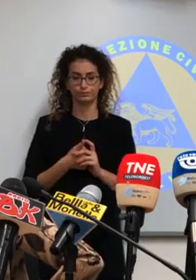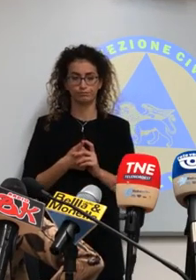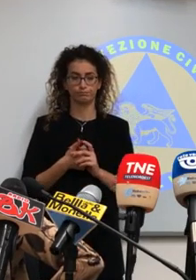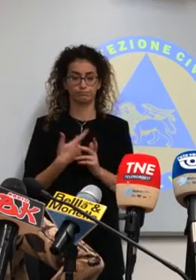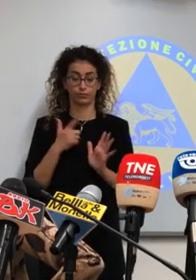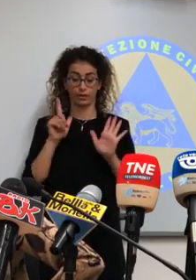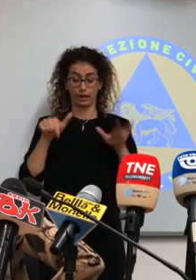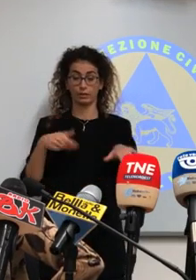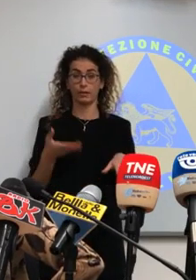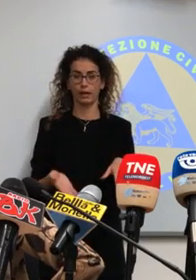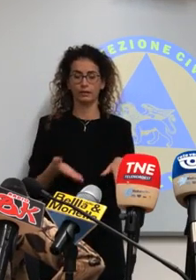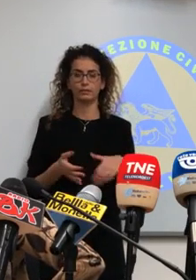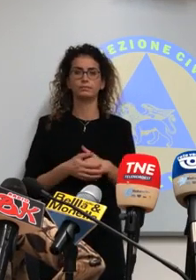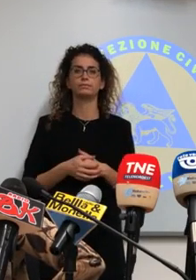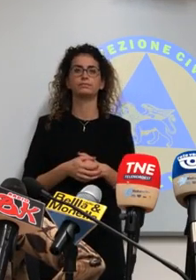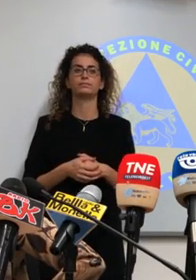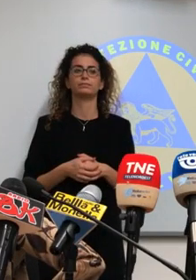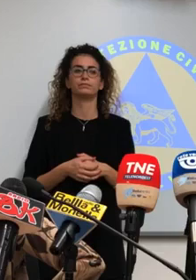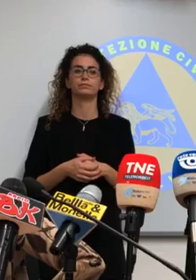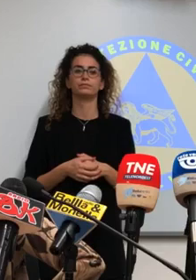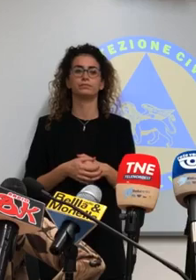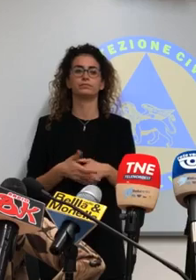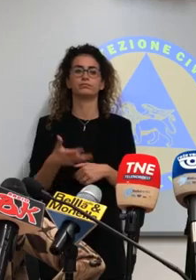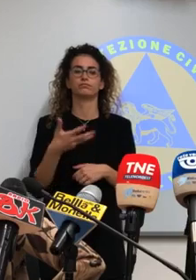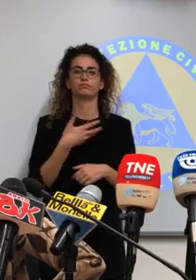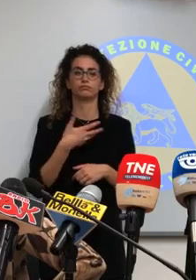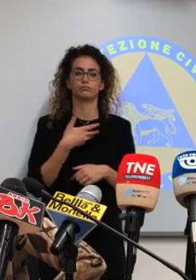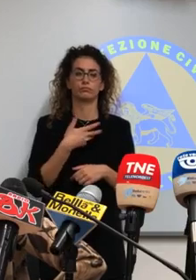questa settimana, abbiamo